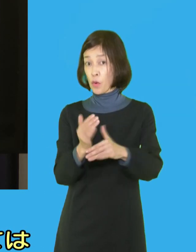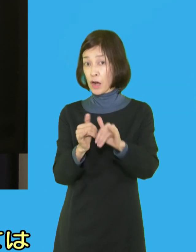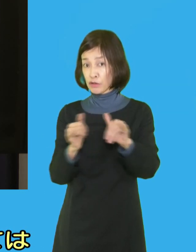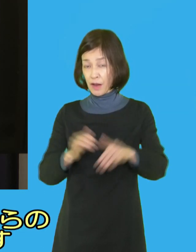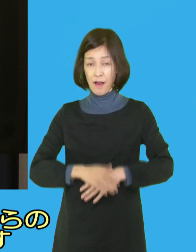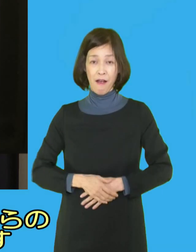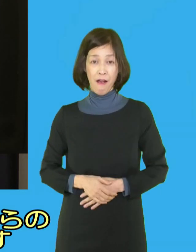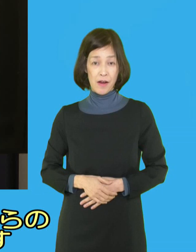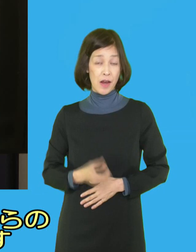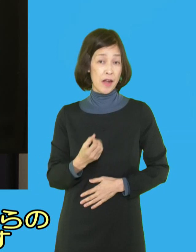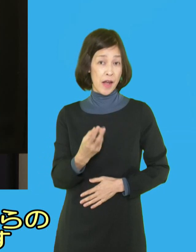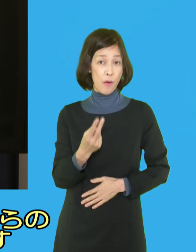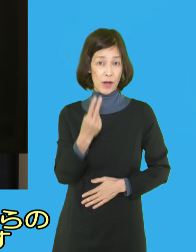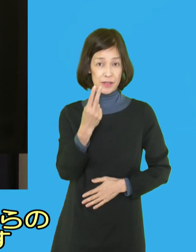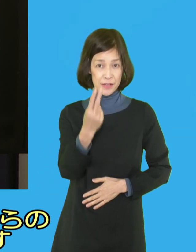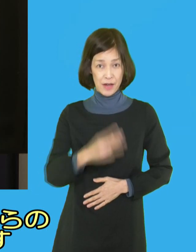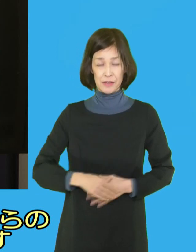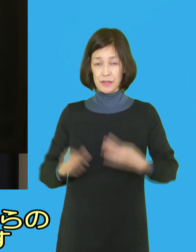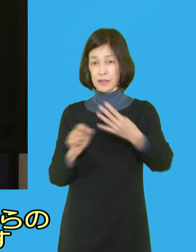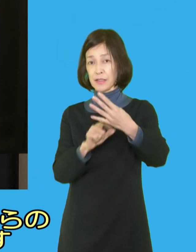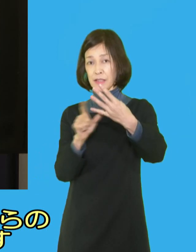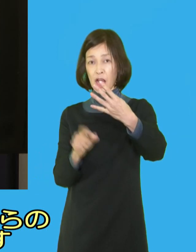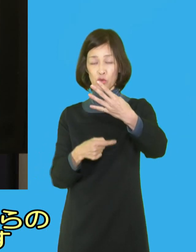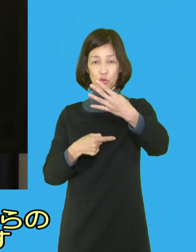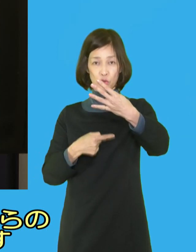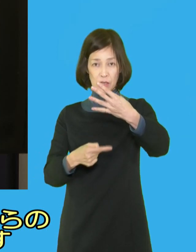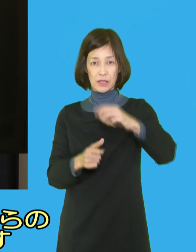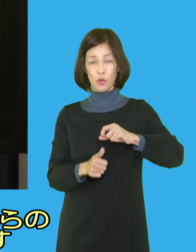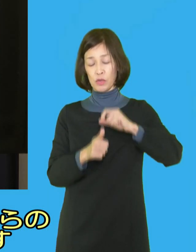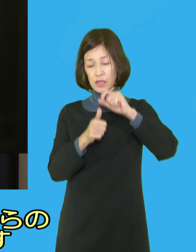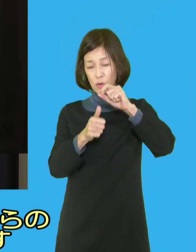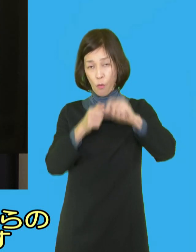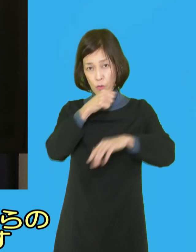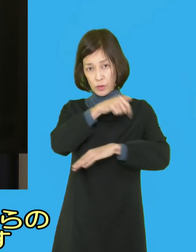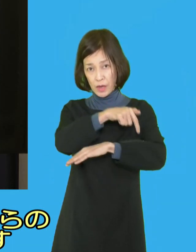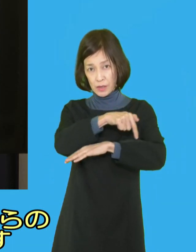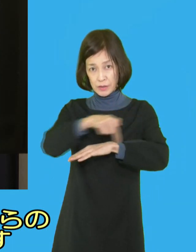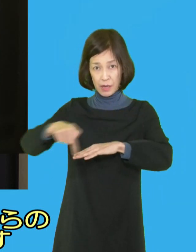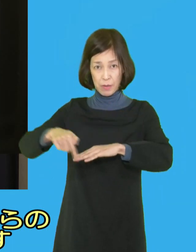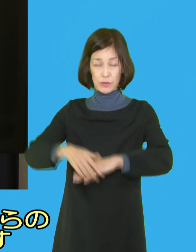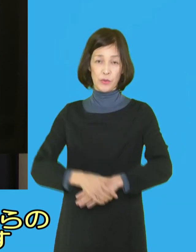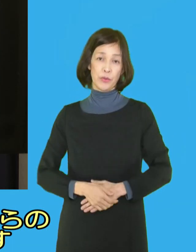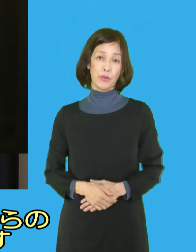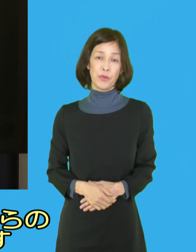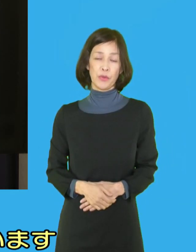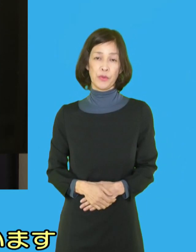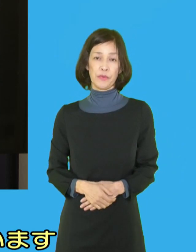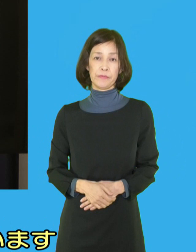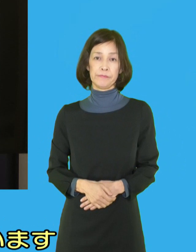ては令和2年4月1日からの任用を予定しております。